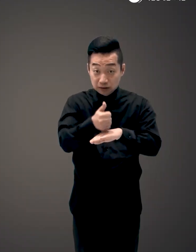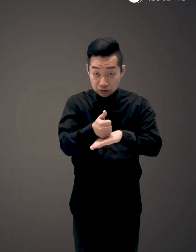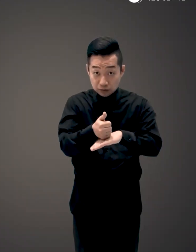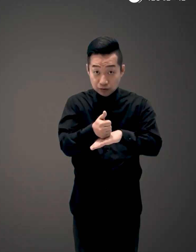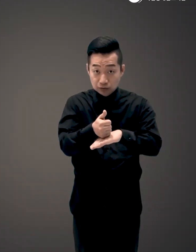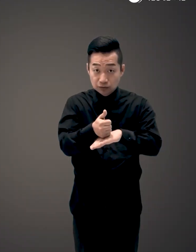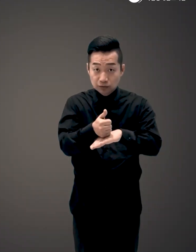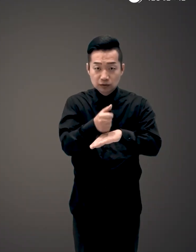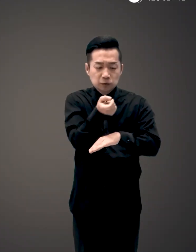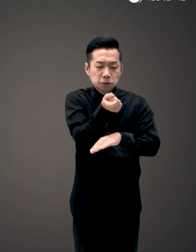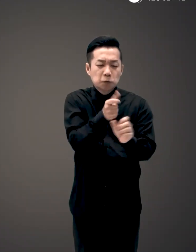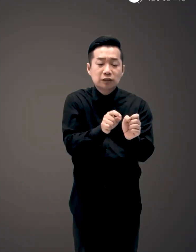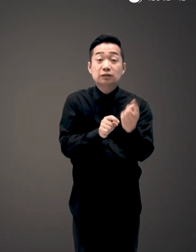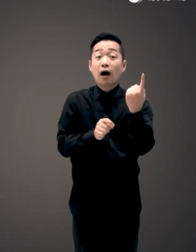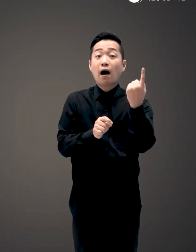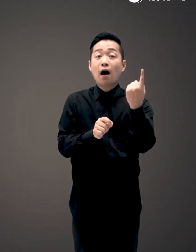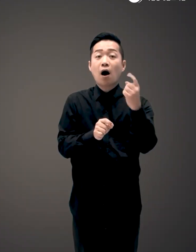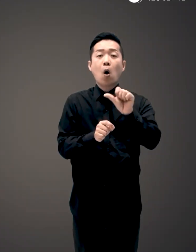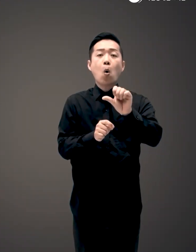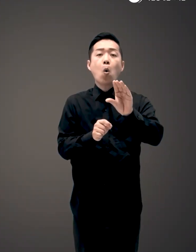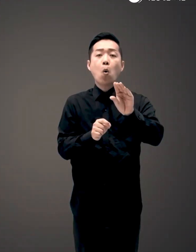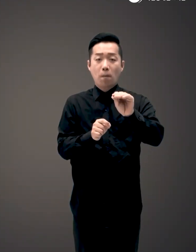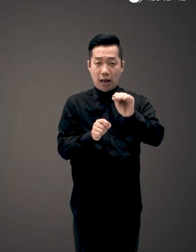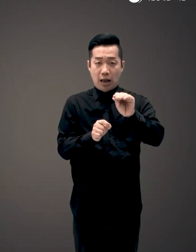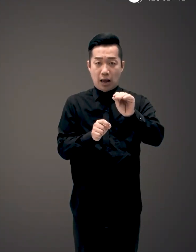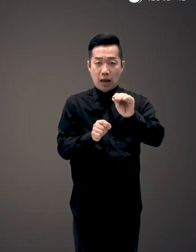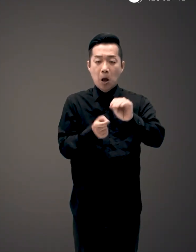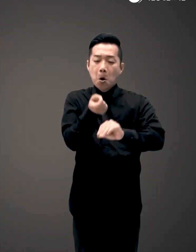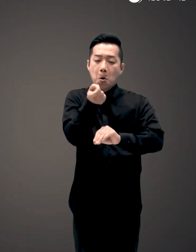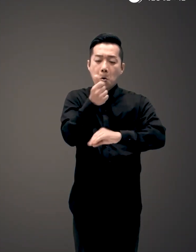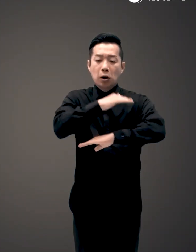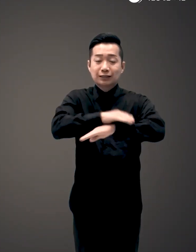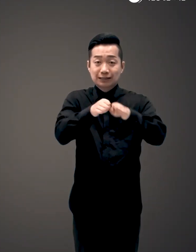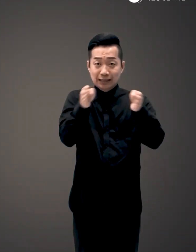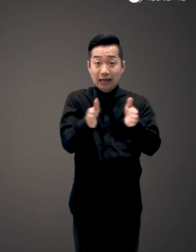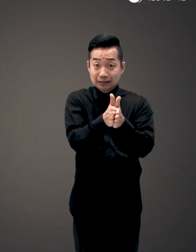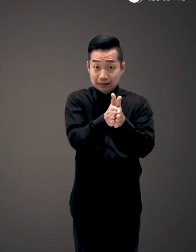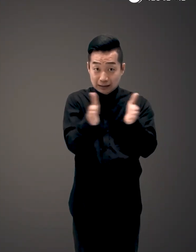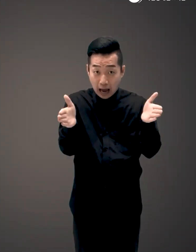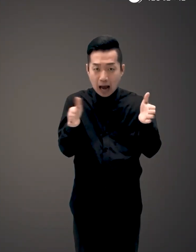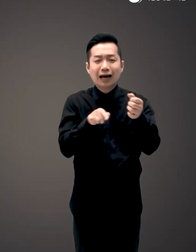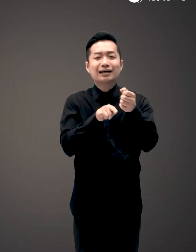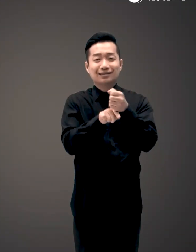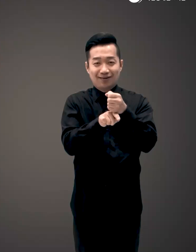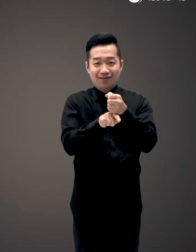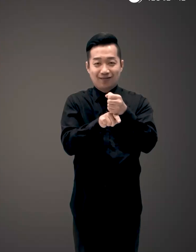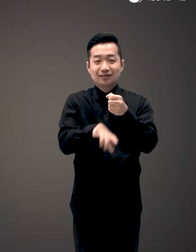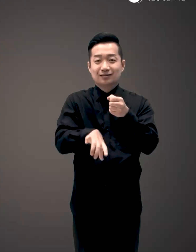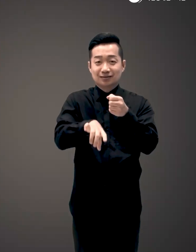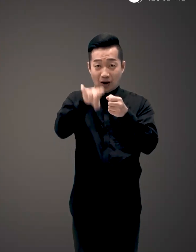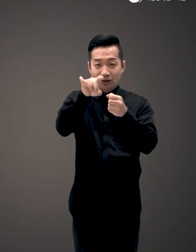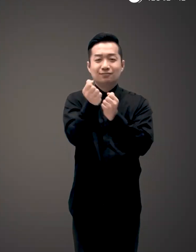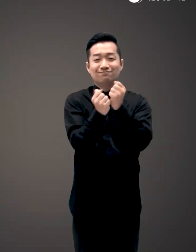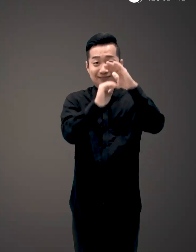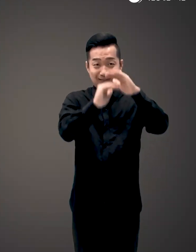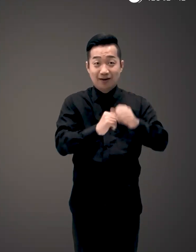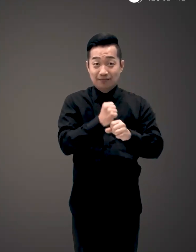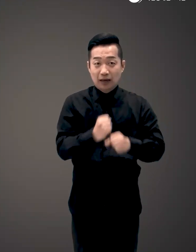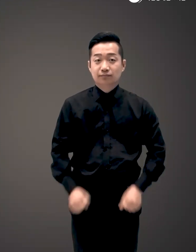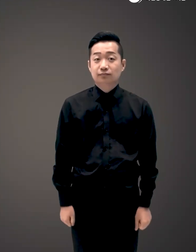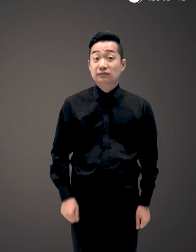결국 이 모든 시작은 그 5만원짜리 이케아 책상에서 시작된 거다, 이런 의미로 이렇게 프롤로그를